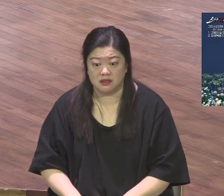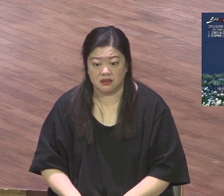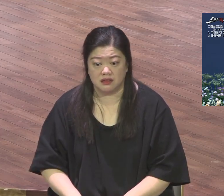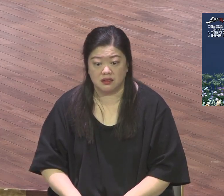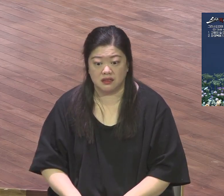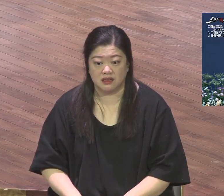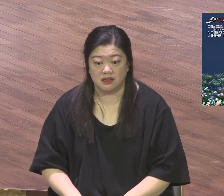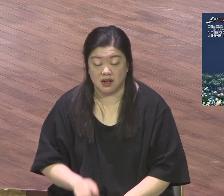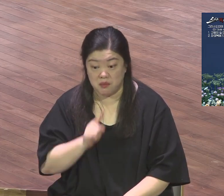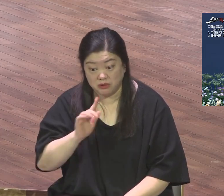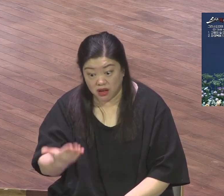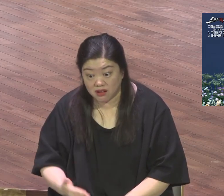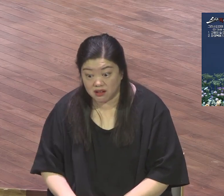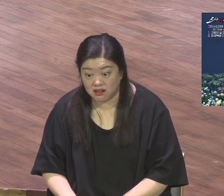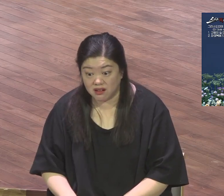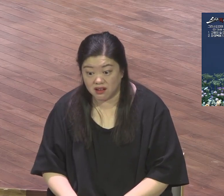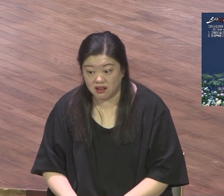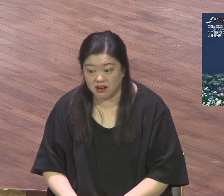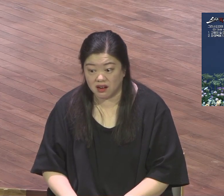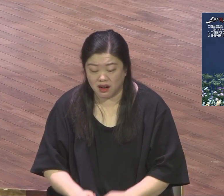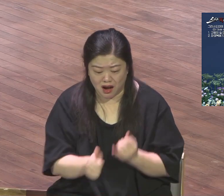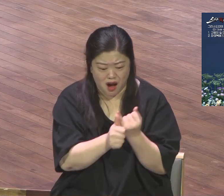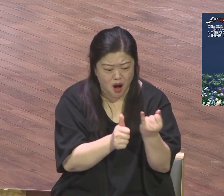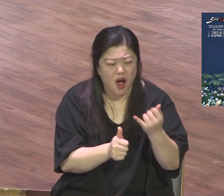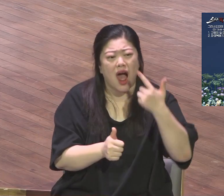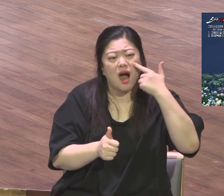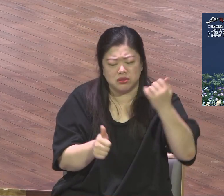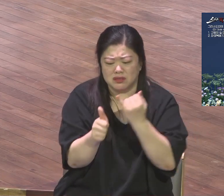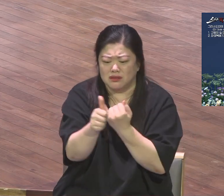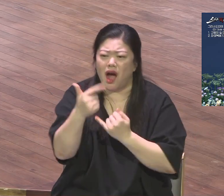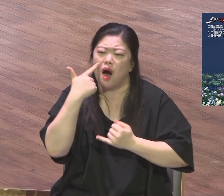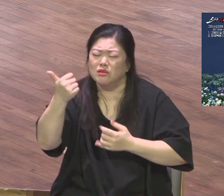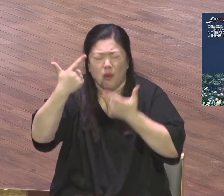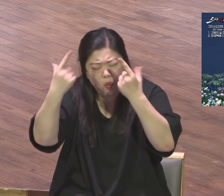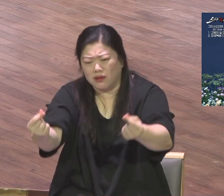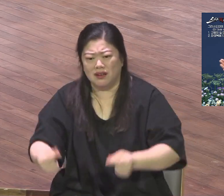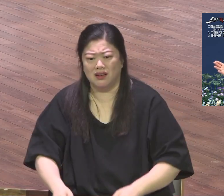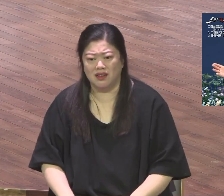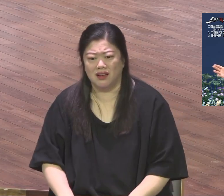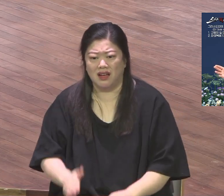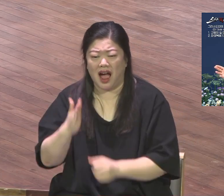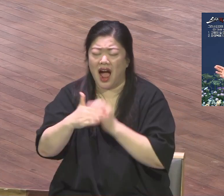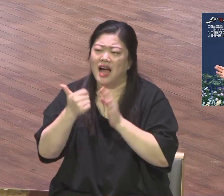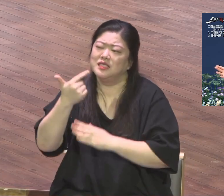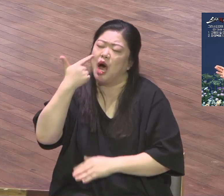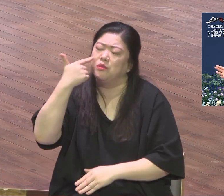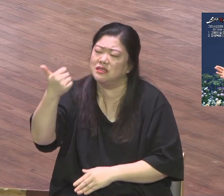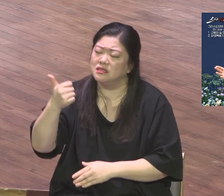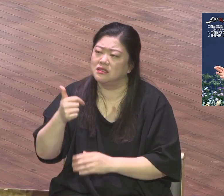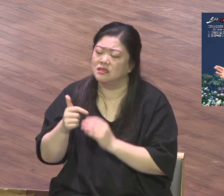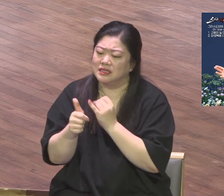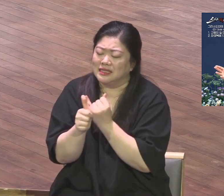아저씨 하나님 믿어. 좋은 아저씨 많아요. 그러나 우리가 믿는 하나님 아버지는 아저씨가 아니에요.